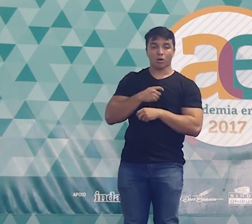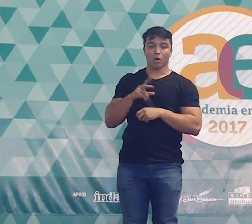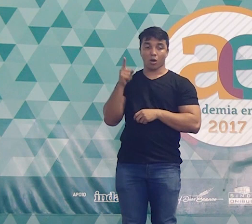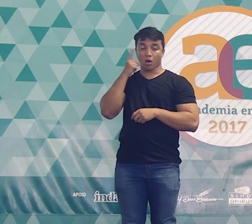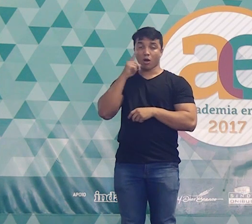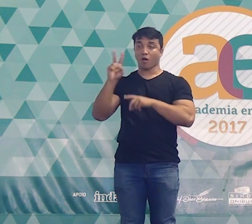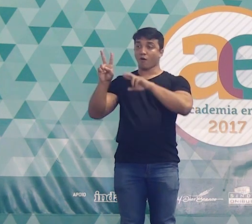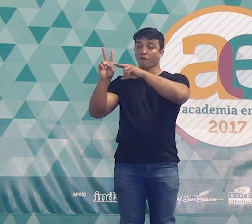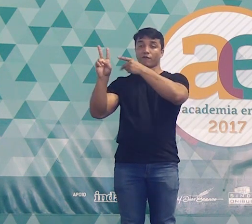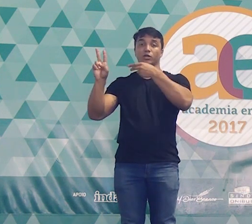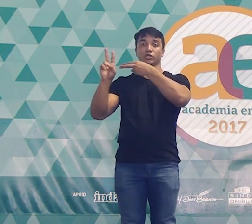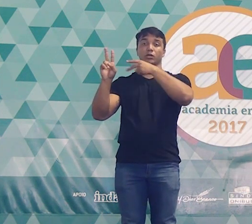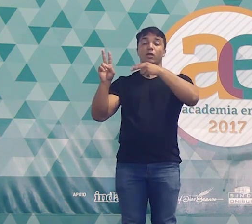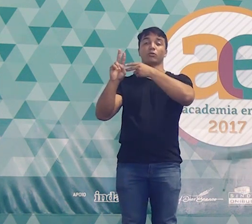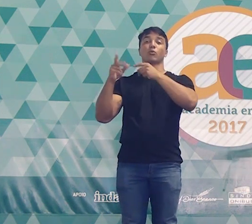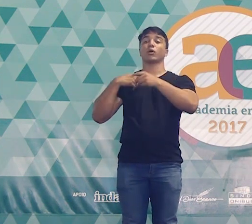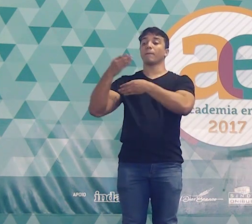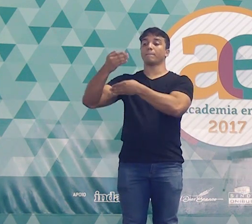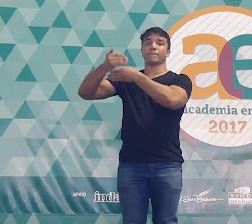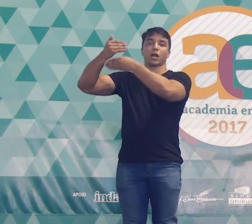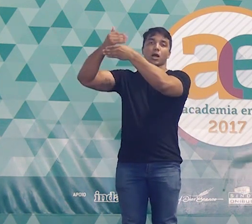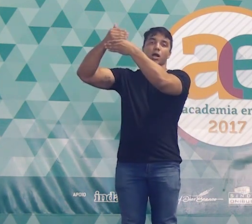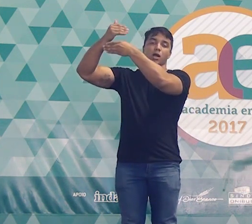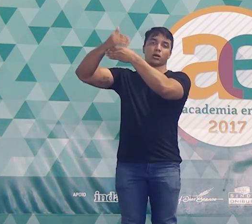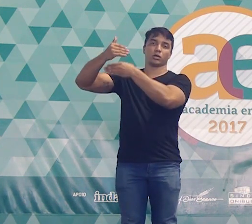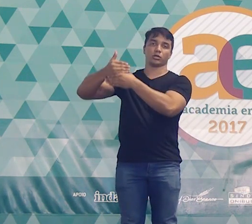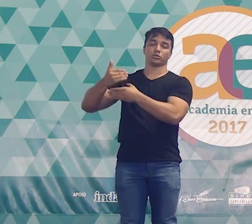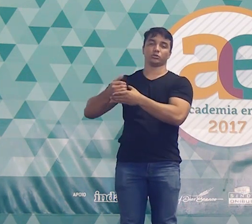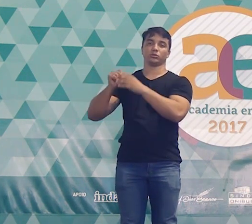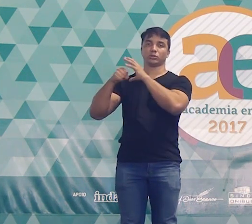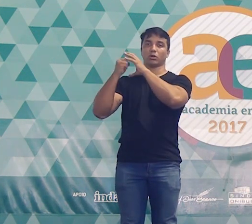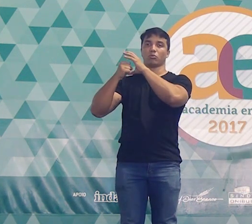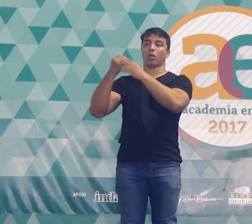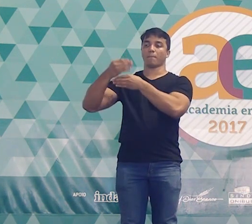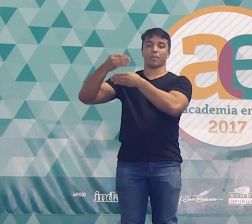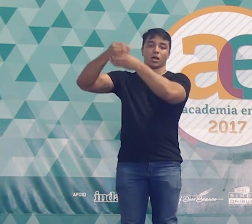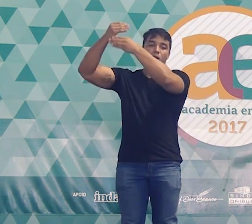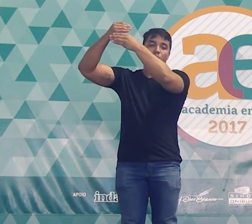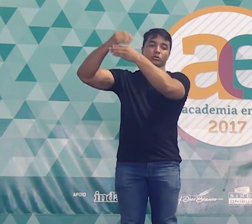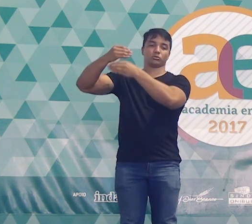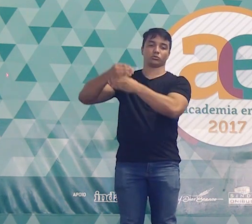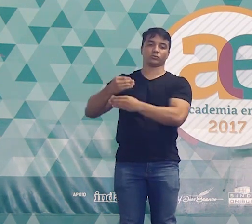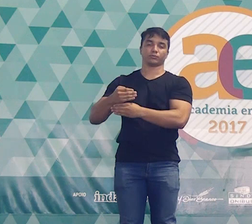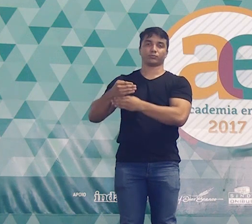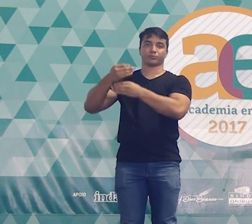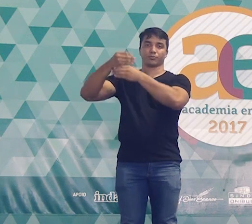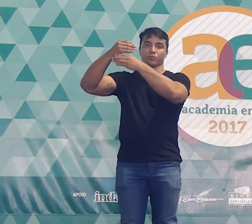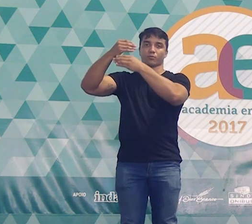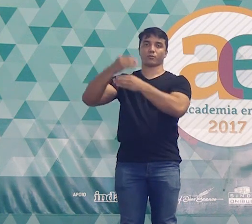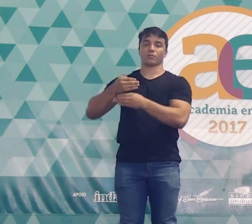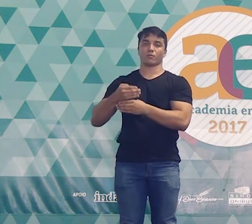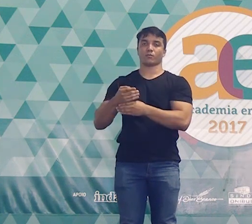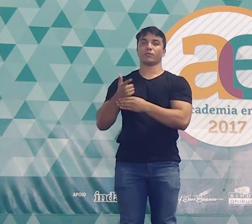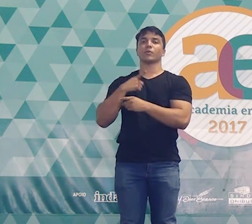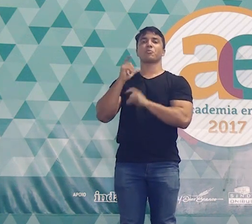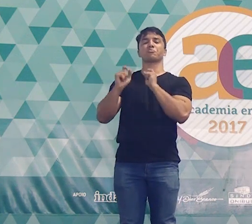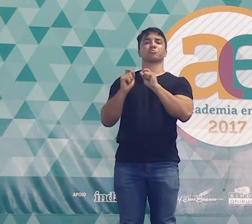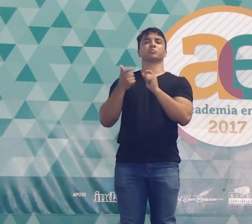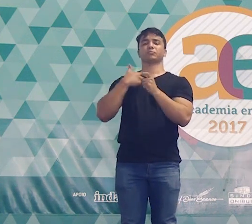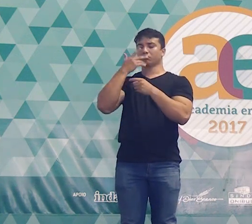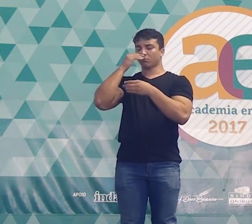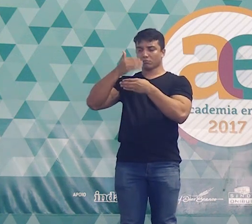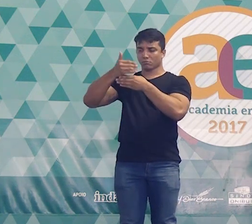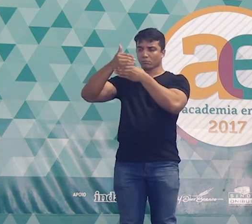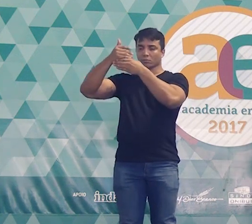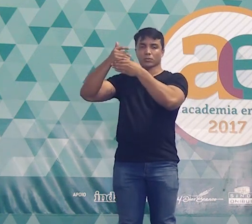uma parede celular. Externamente, existe uma parede celular, onde a célula vegetal